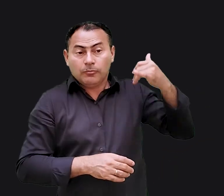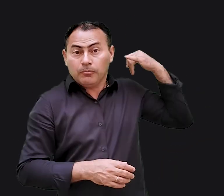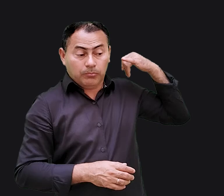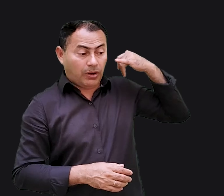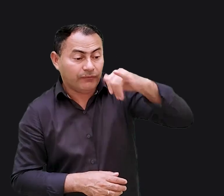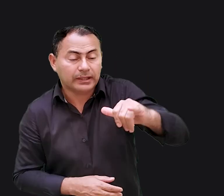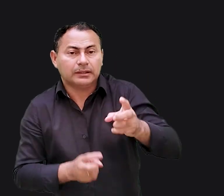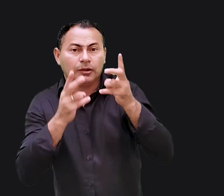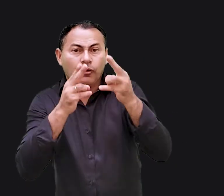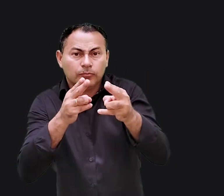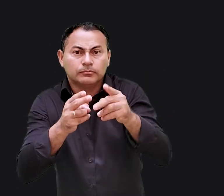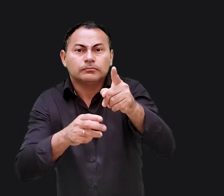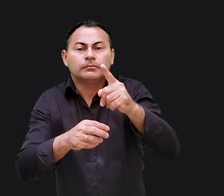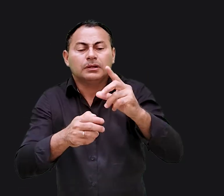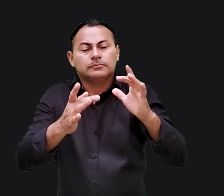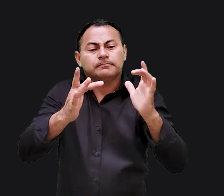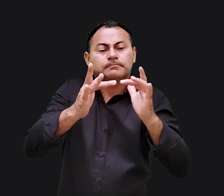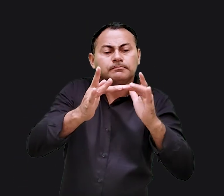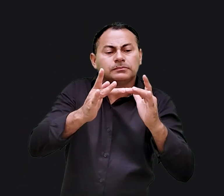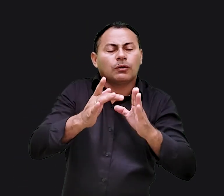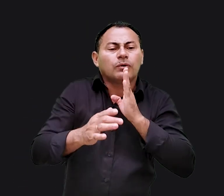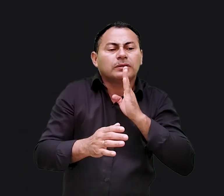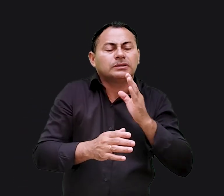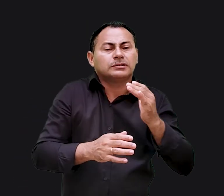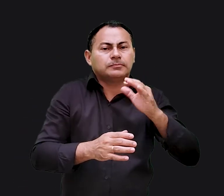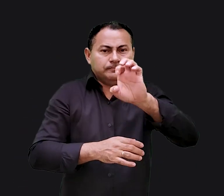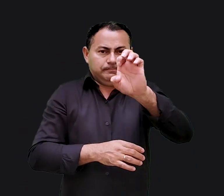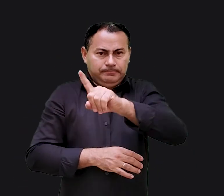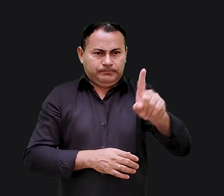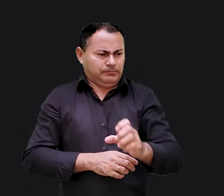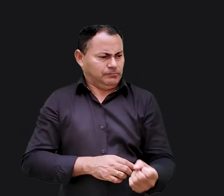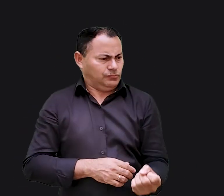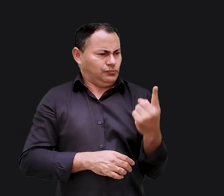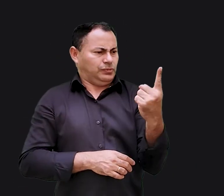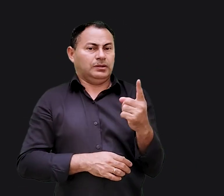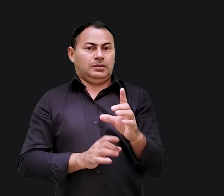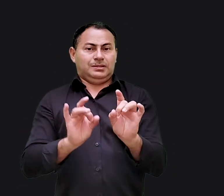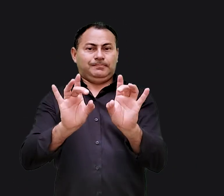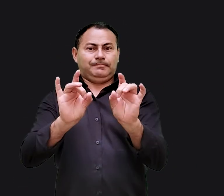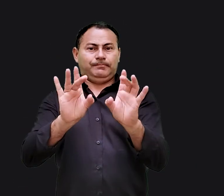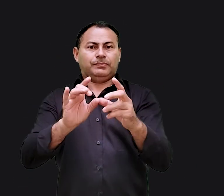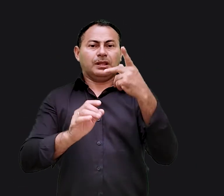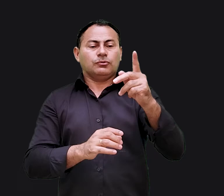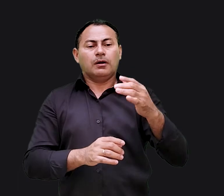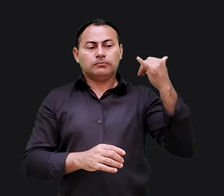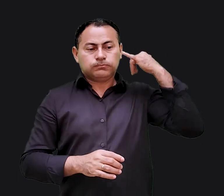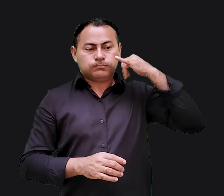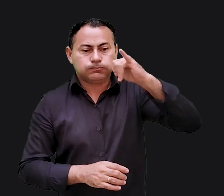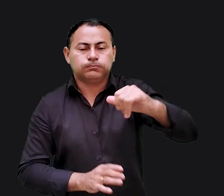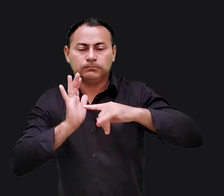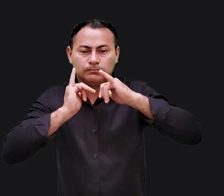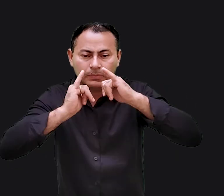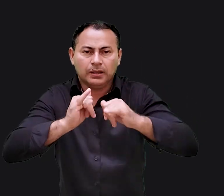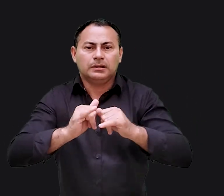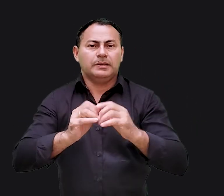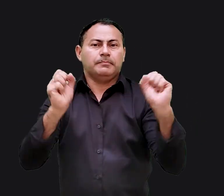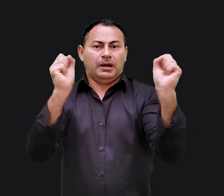assim. À medida que você se familiarizar com esse profeta estranho e extraordinário e com suas profecias estranhas e